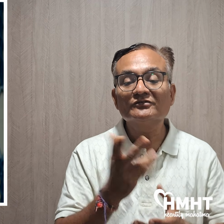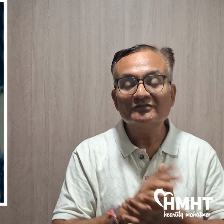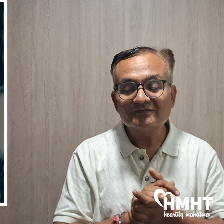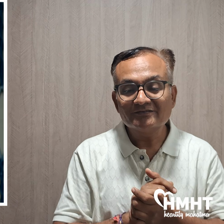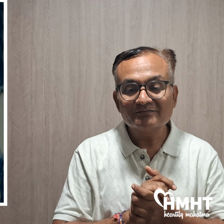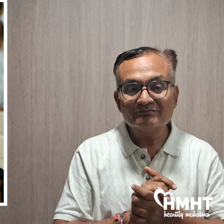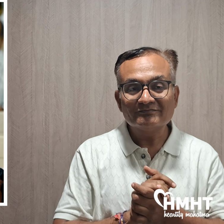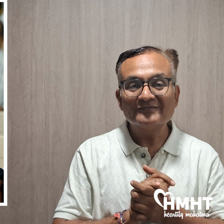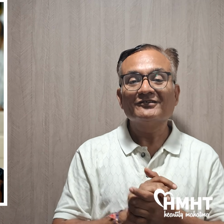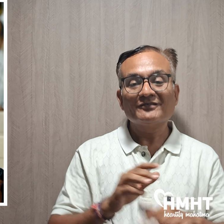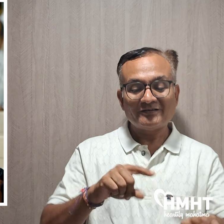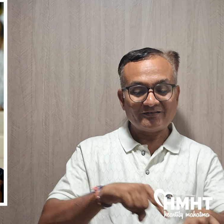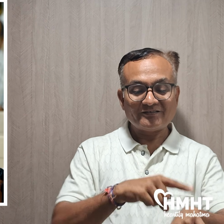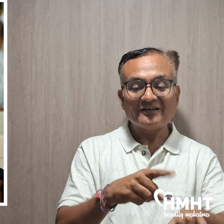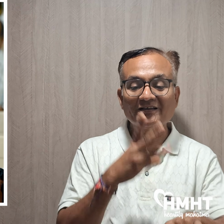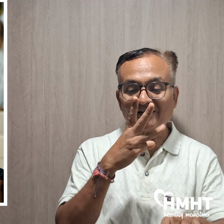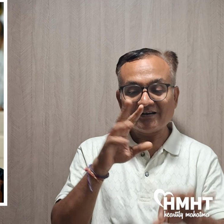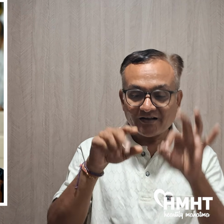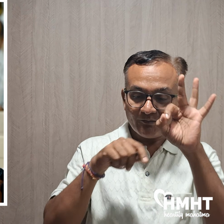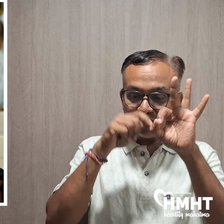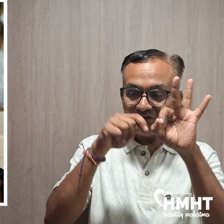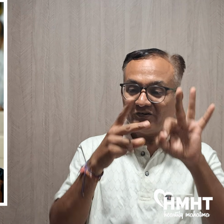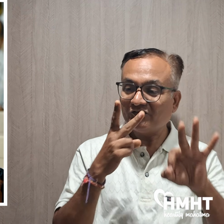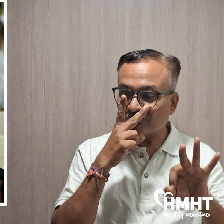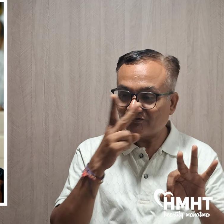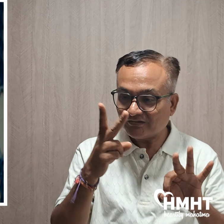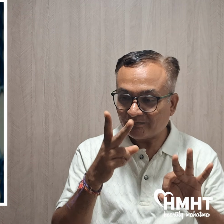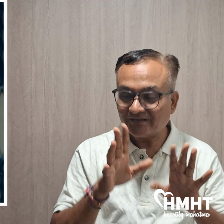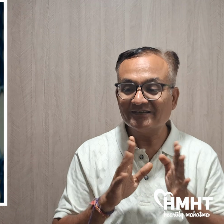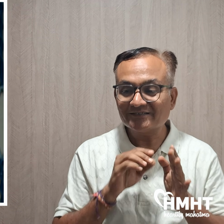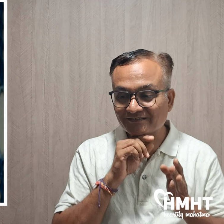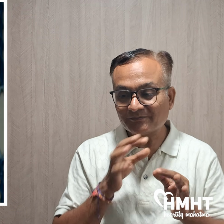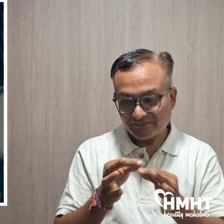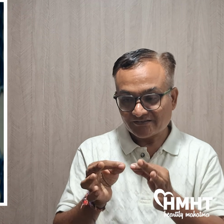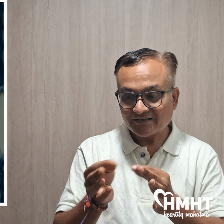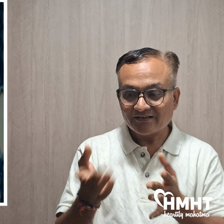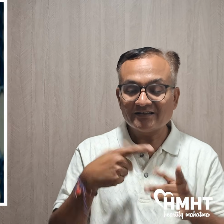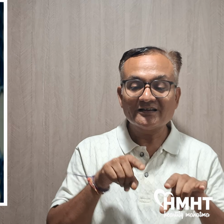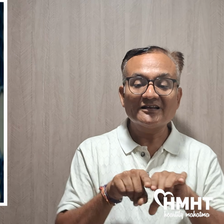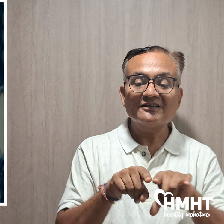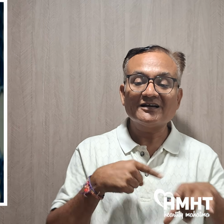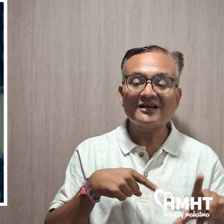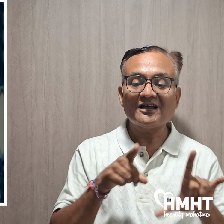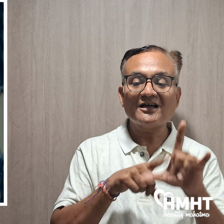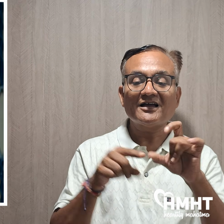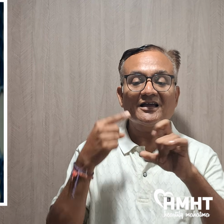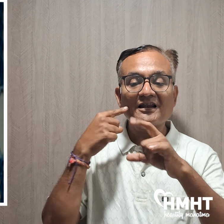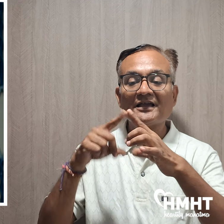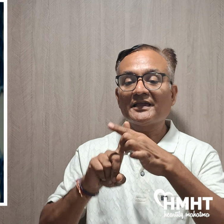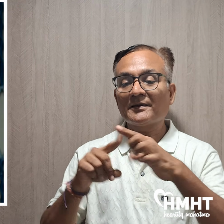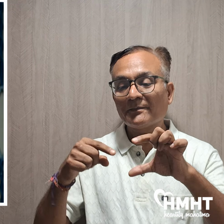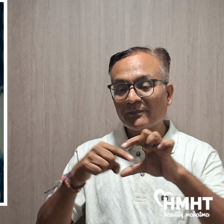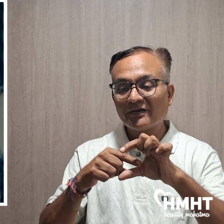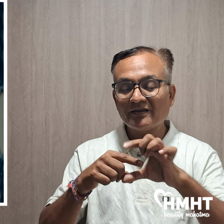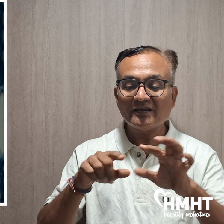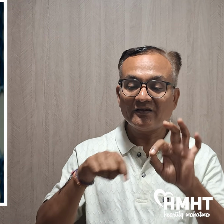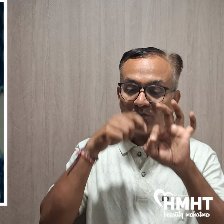કંઈ દેખાડે ખરા કે? તો 3 કલાક જોવા મળે છે ને, હા, તો આખા જગતની ફિલ્મ જોવા